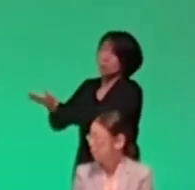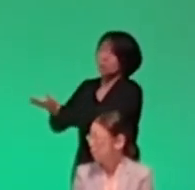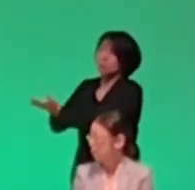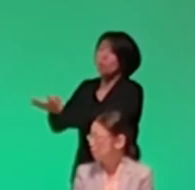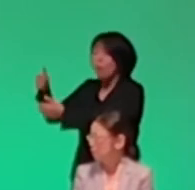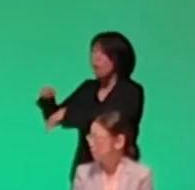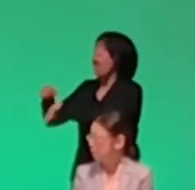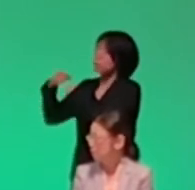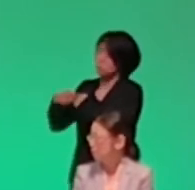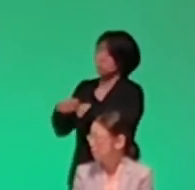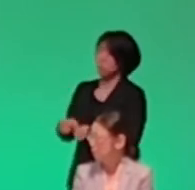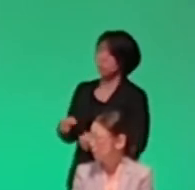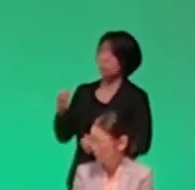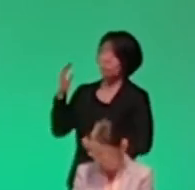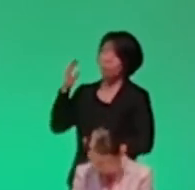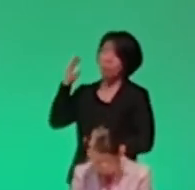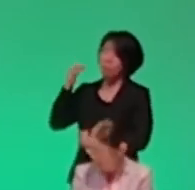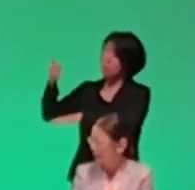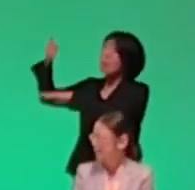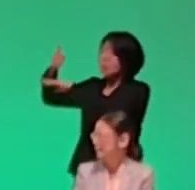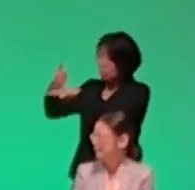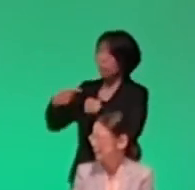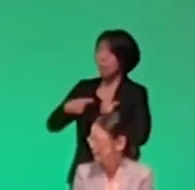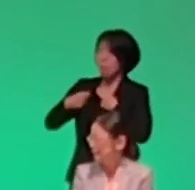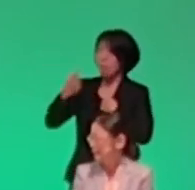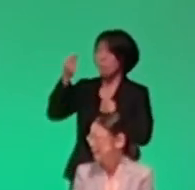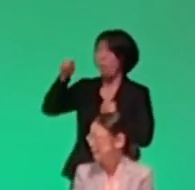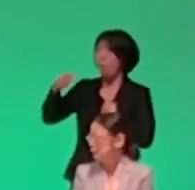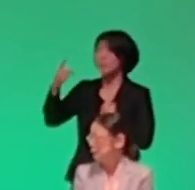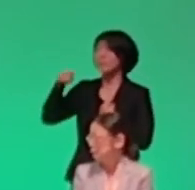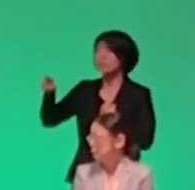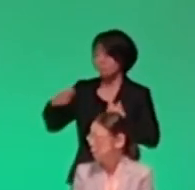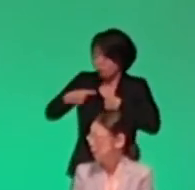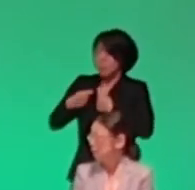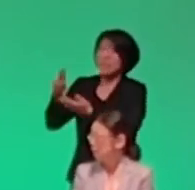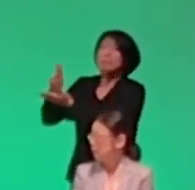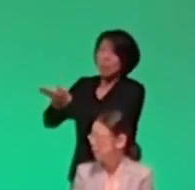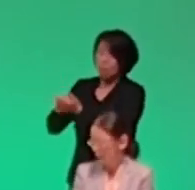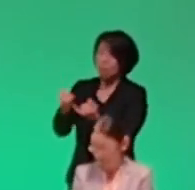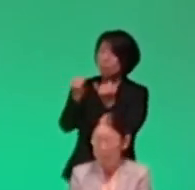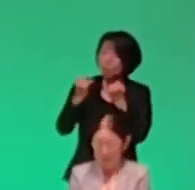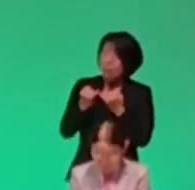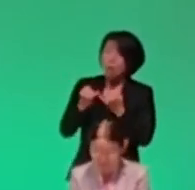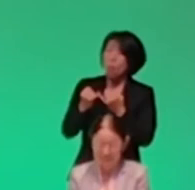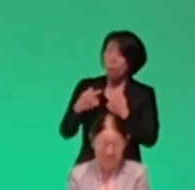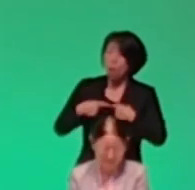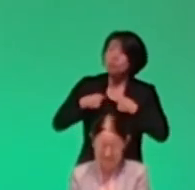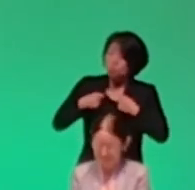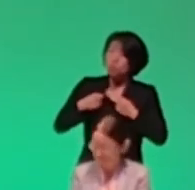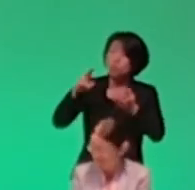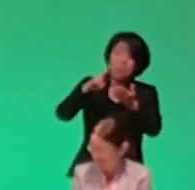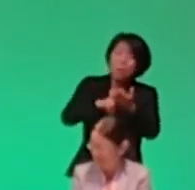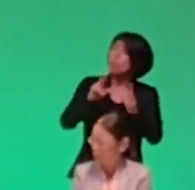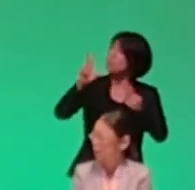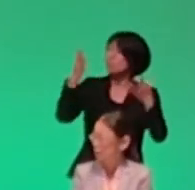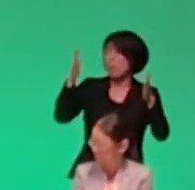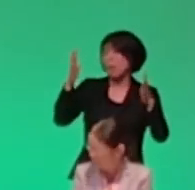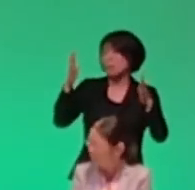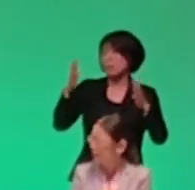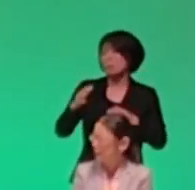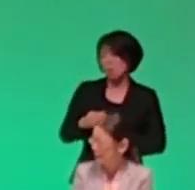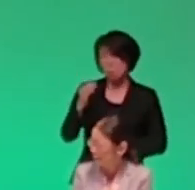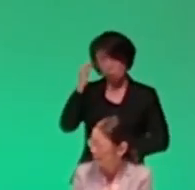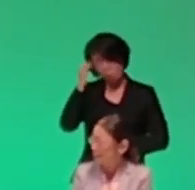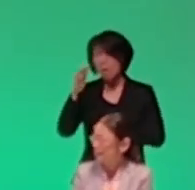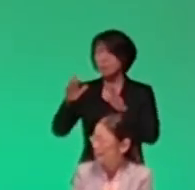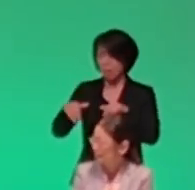から、大臣になる時はモーニングとか決まってる。だけど女性はねないんですよ、ドレスコードが。本当に困って